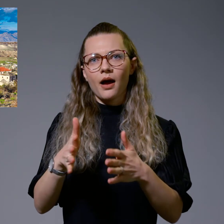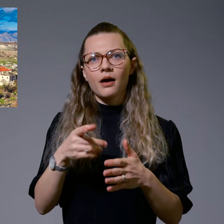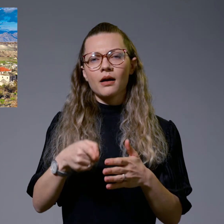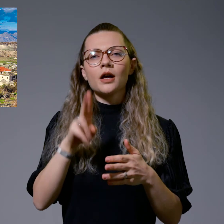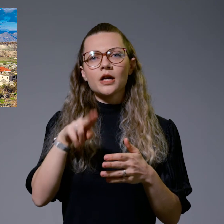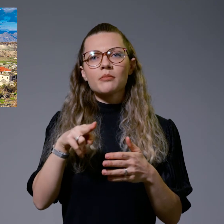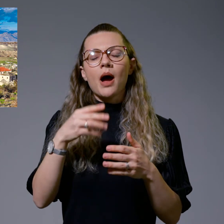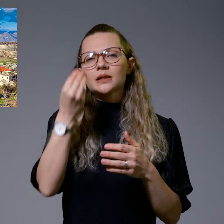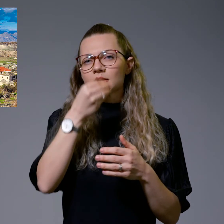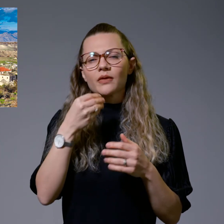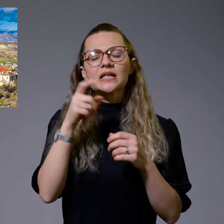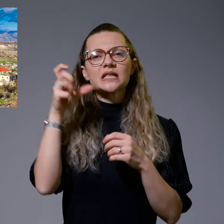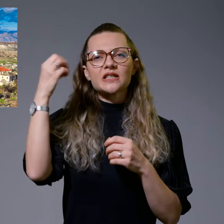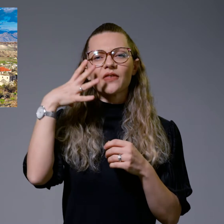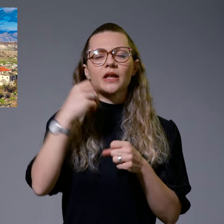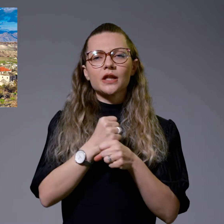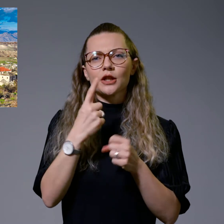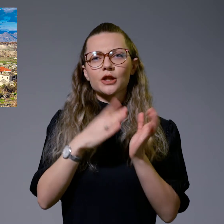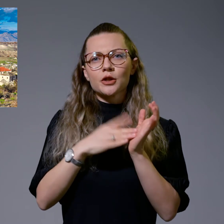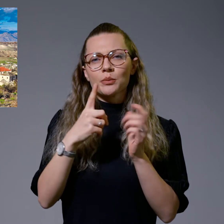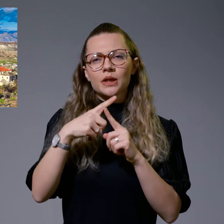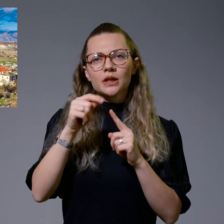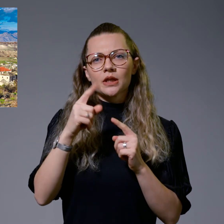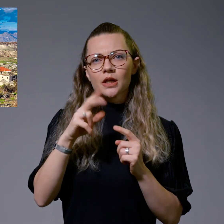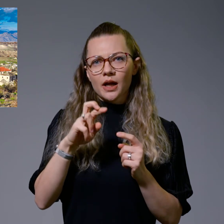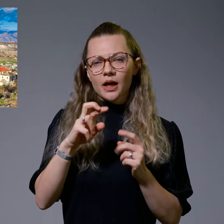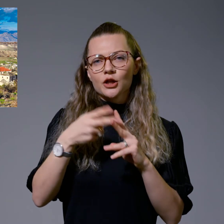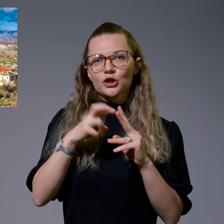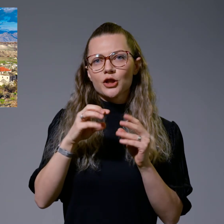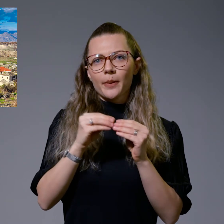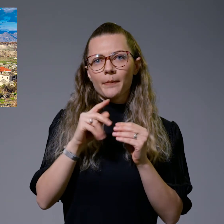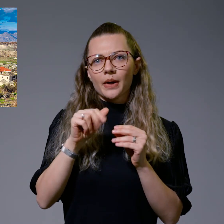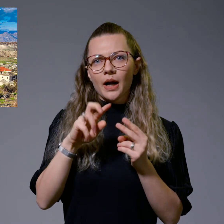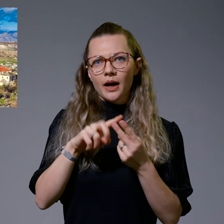манастирот Свети Димитрие, Чебрен, чиј патрон е заштитник на селото.